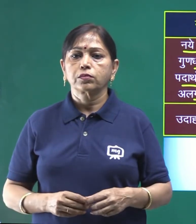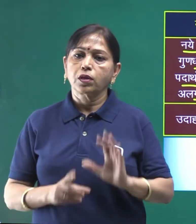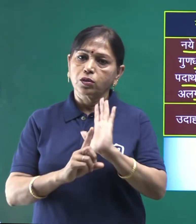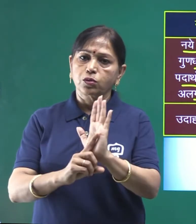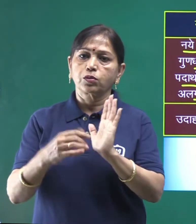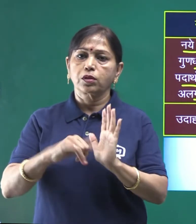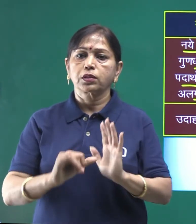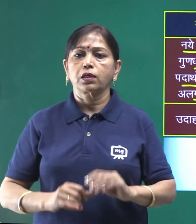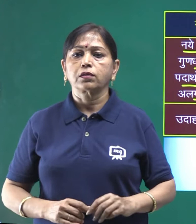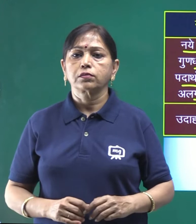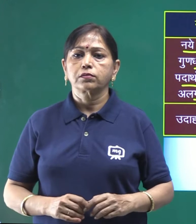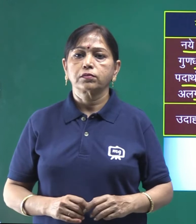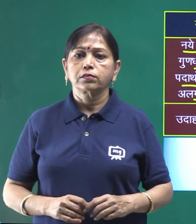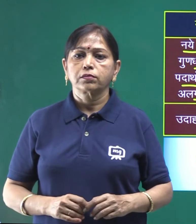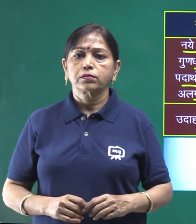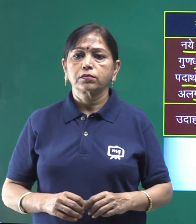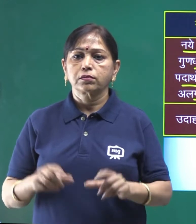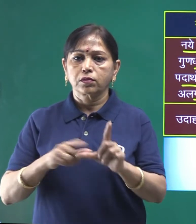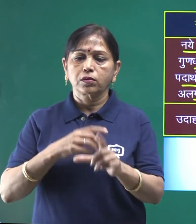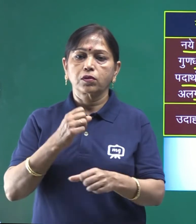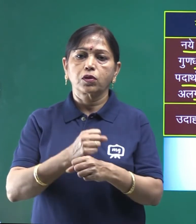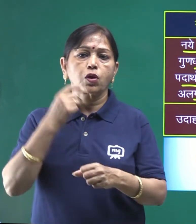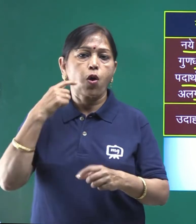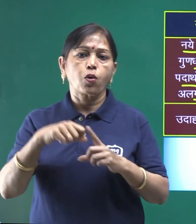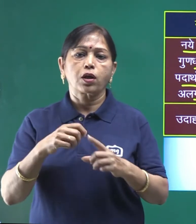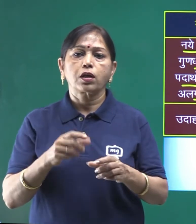दर्शाता है। यौगिक के उदाहरण